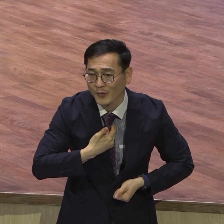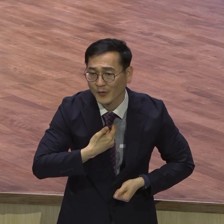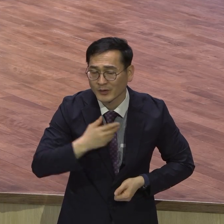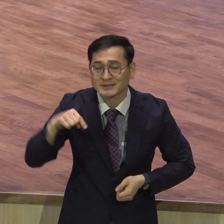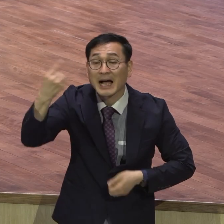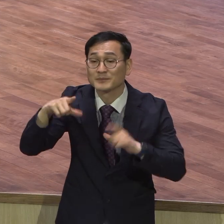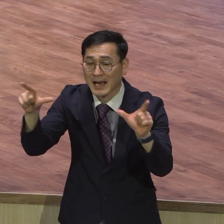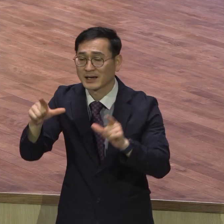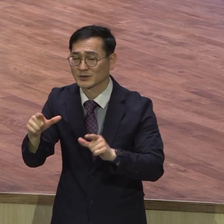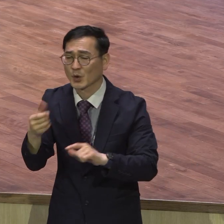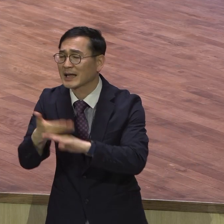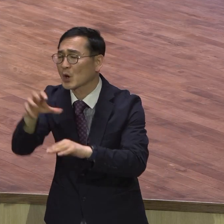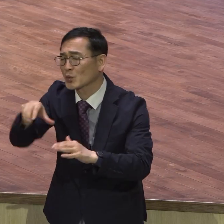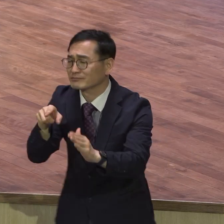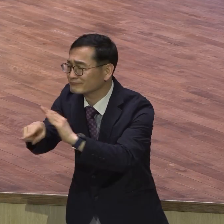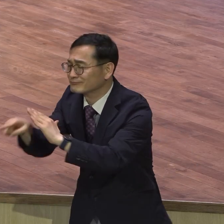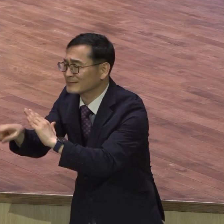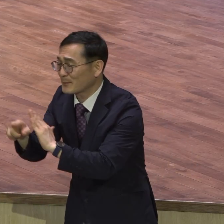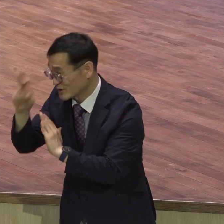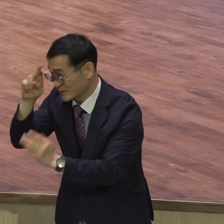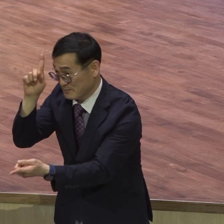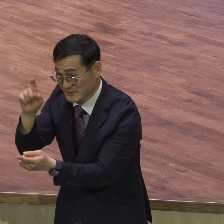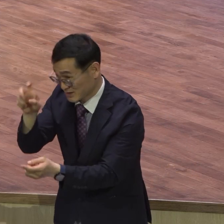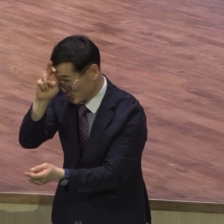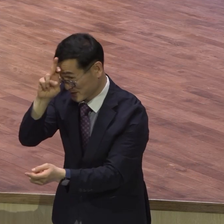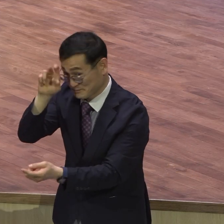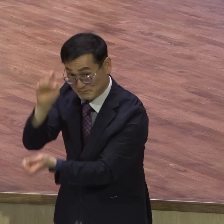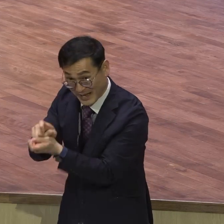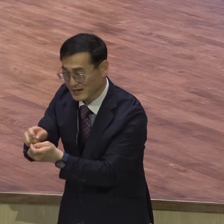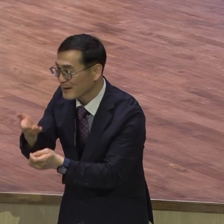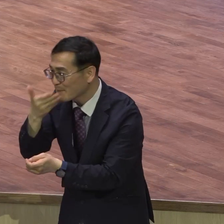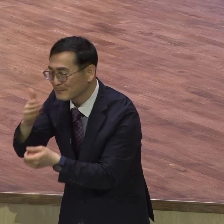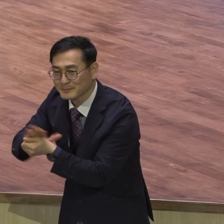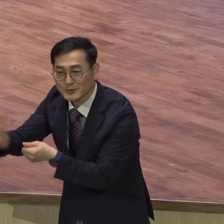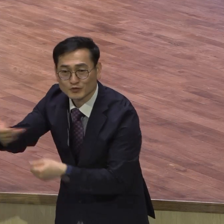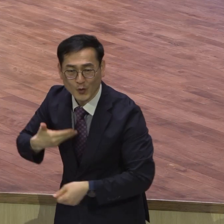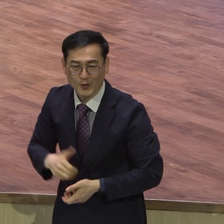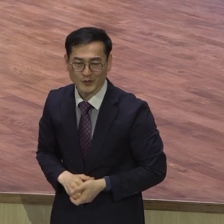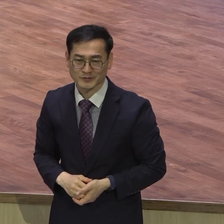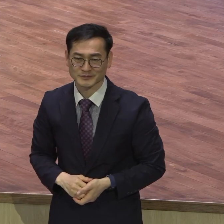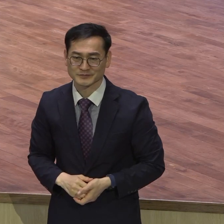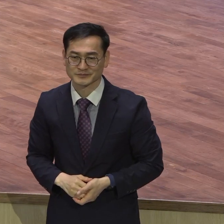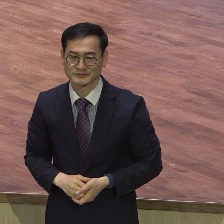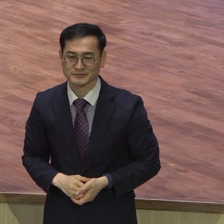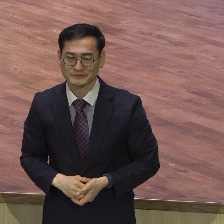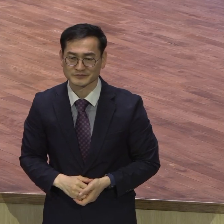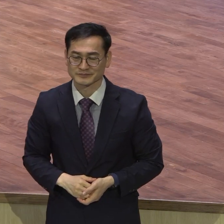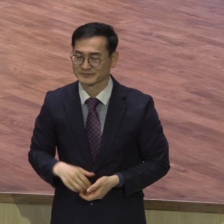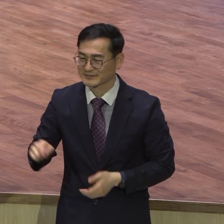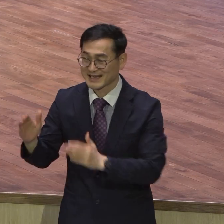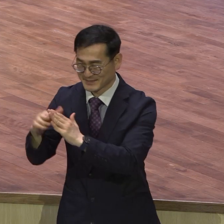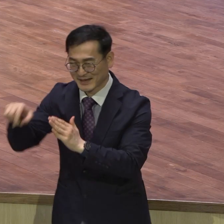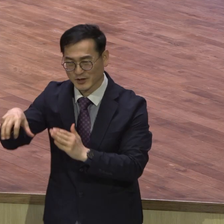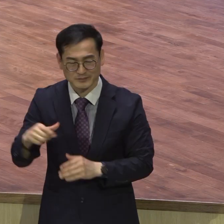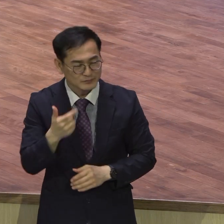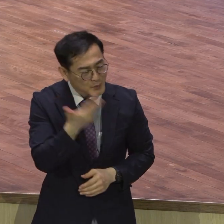점심을 할 거 아니에요. 다음에 할 집에서 물어보거든 뭐라 물어보느냐 목사님이